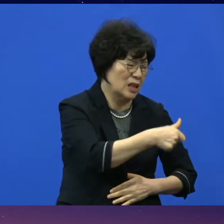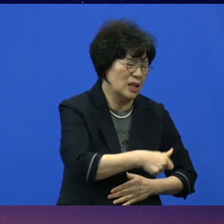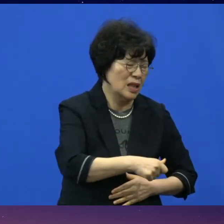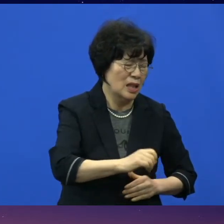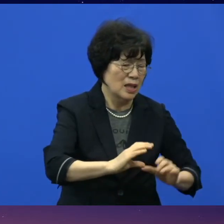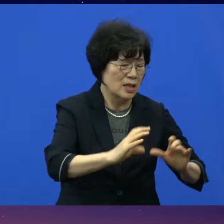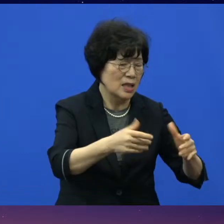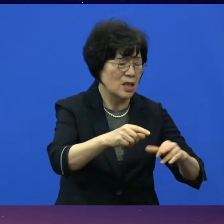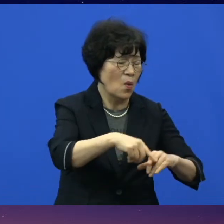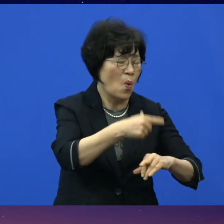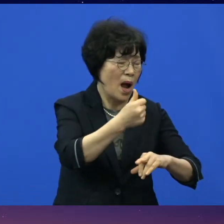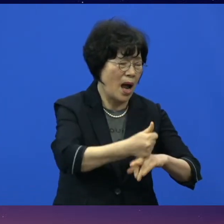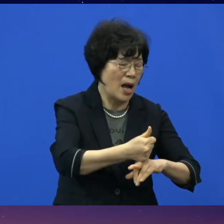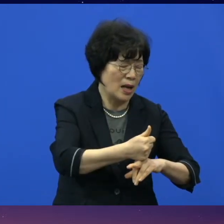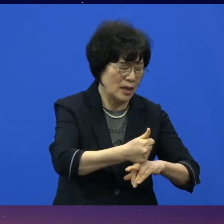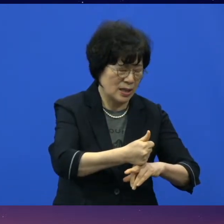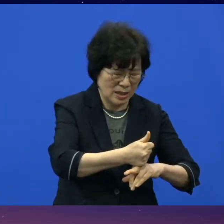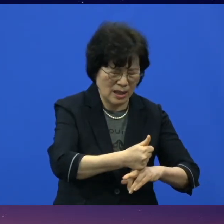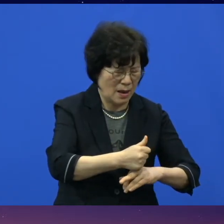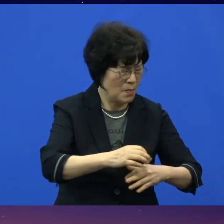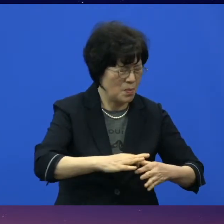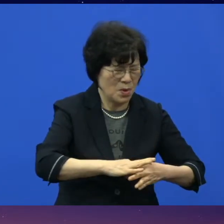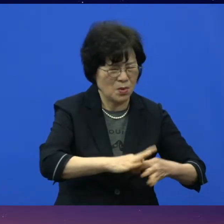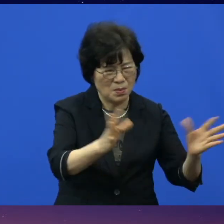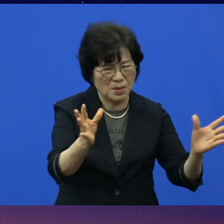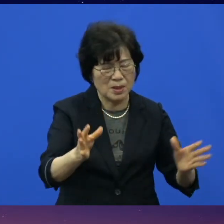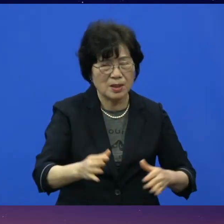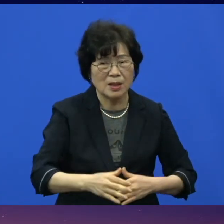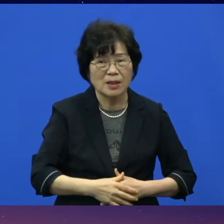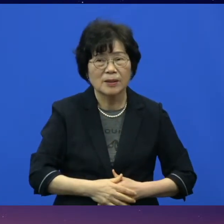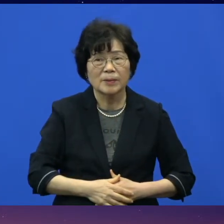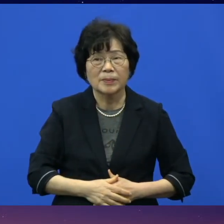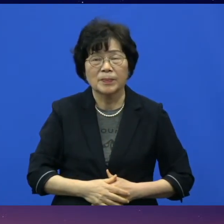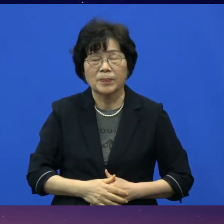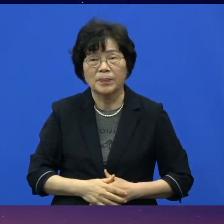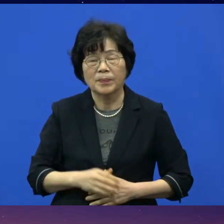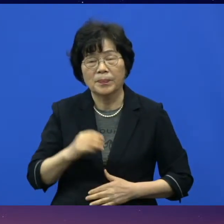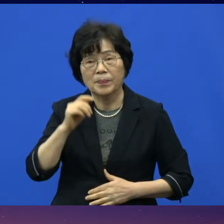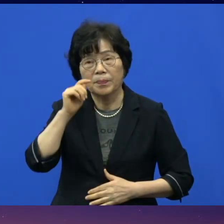세상적으로 왕이 됐든, 장관이 됐든, 국회의원이 됐든, 아무것도 의미가 없어요.